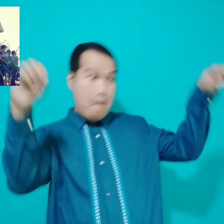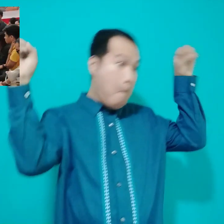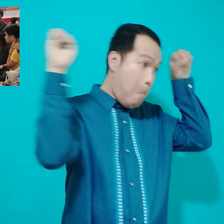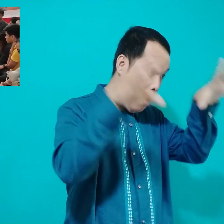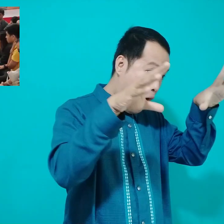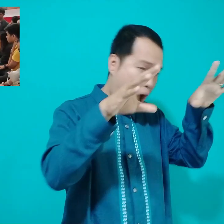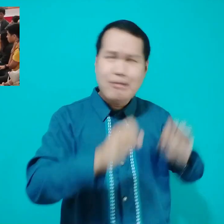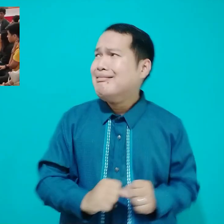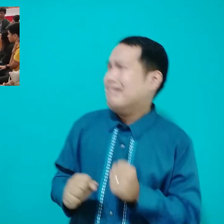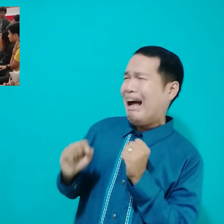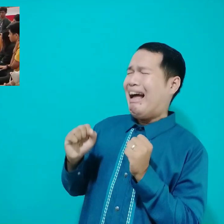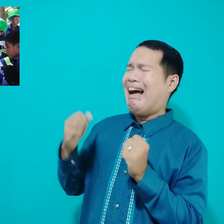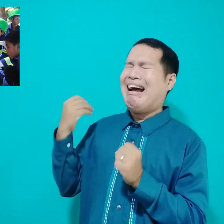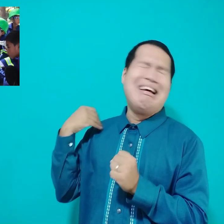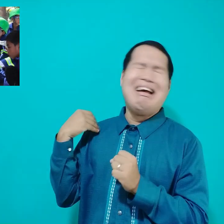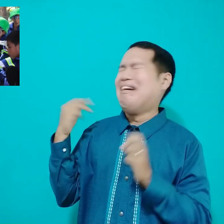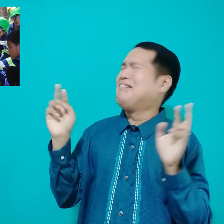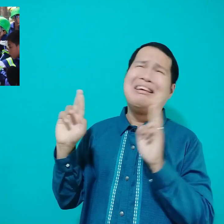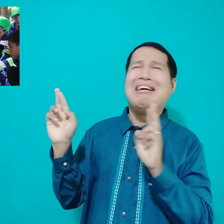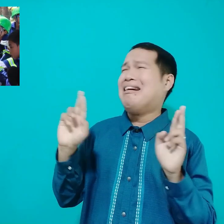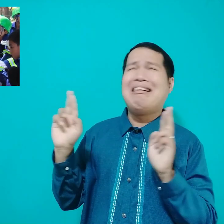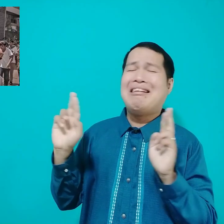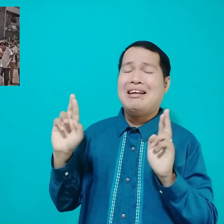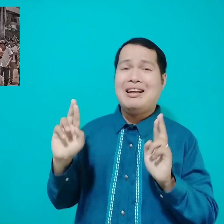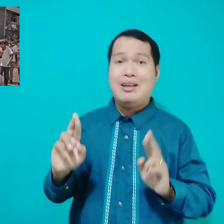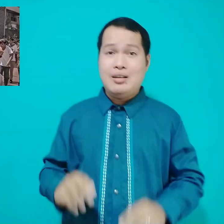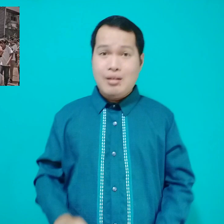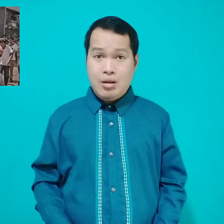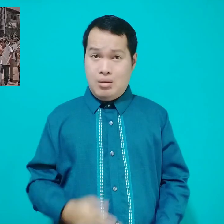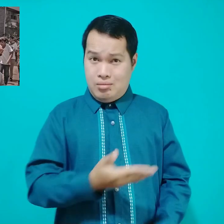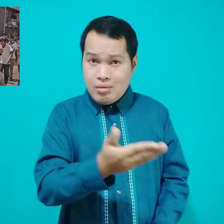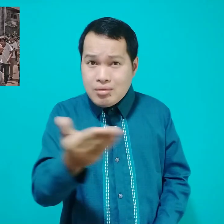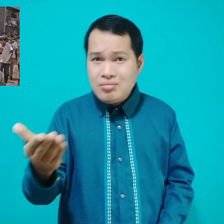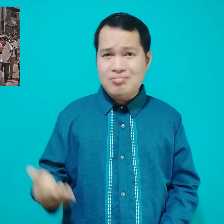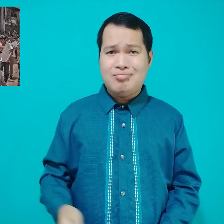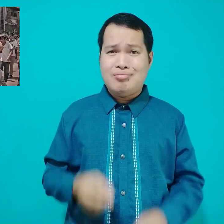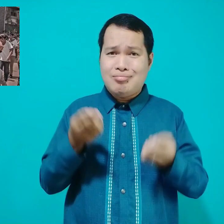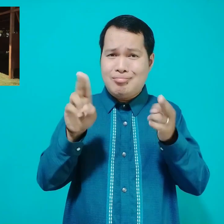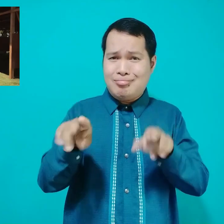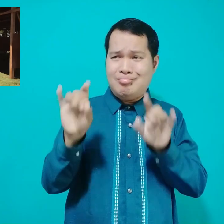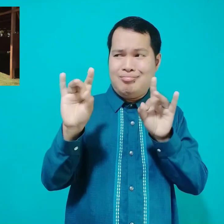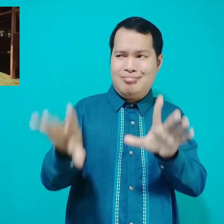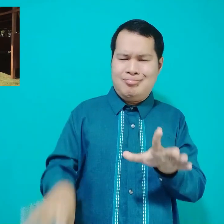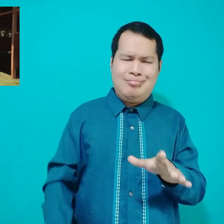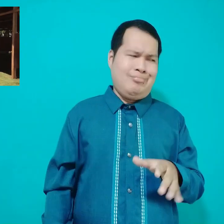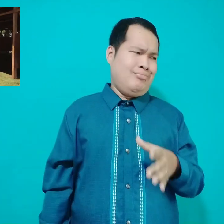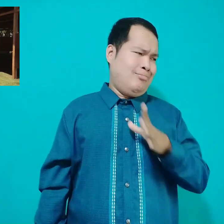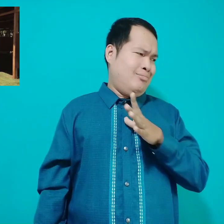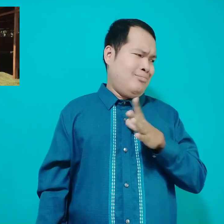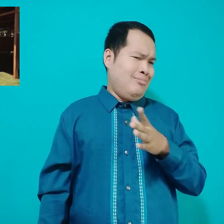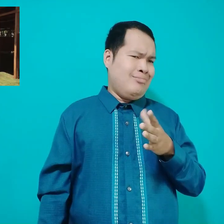inaasahang oras Kaya naman hindi na